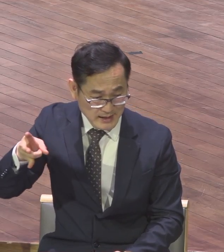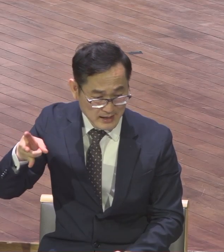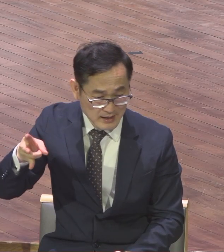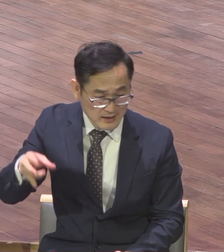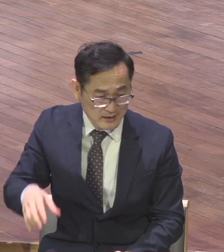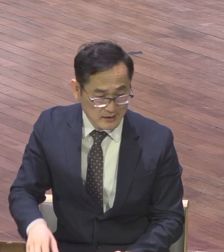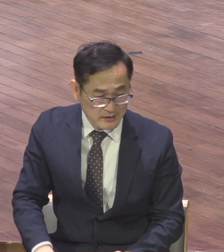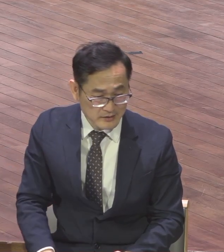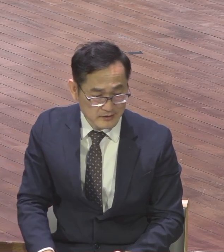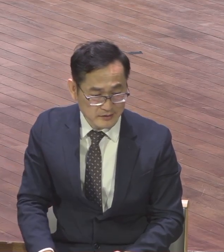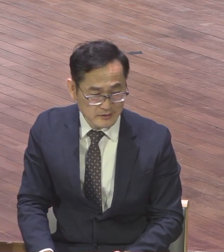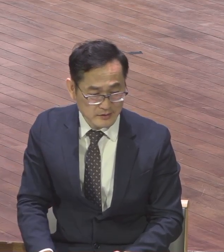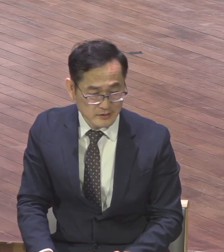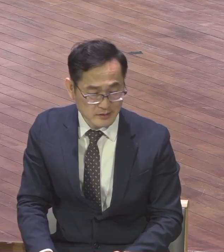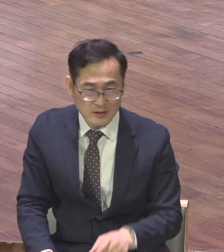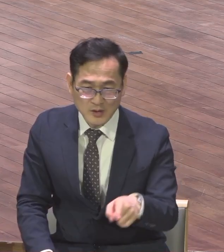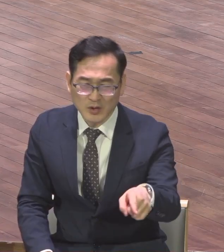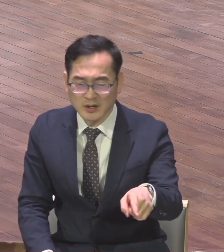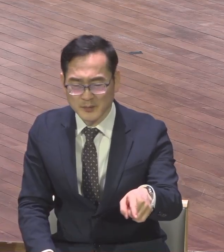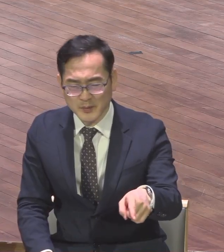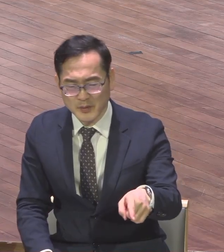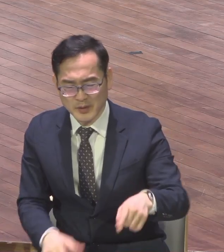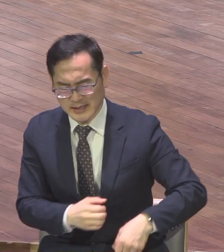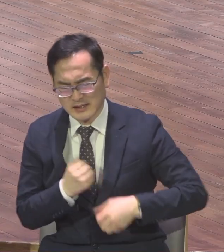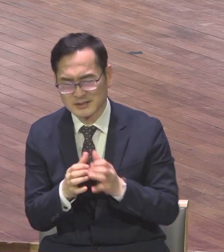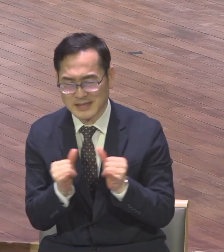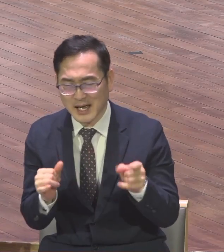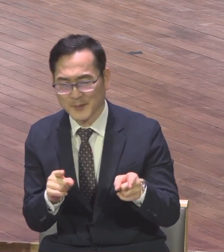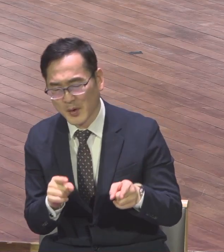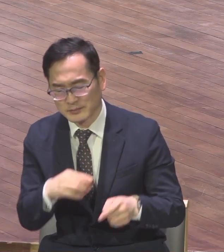없는 자 그랬어요. 규모가 없는 자.